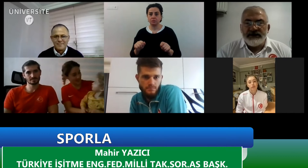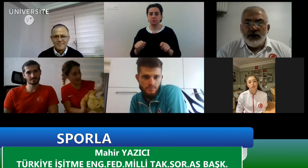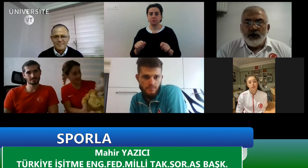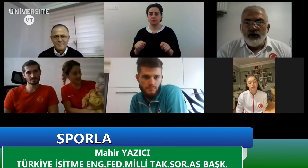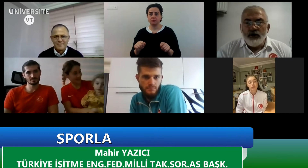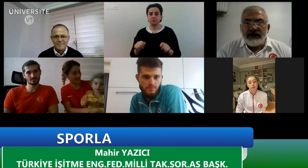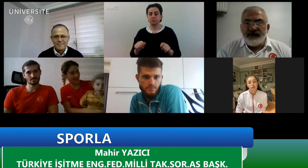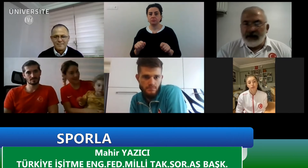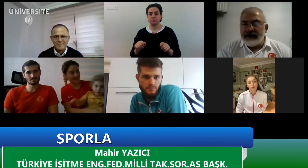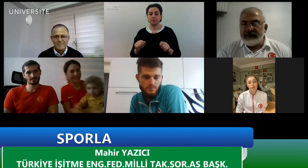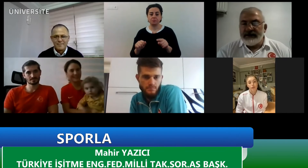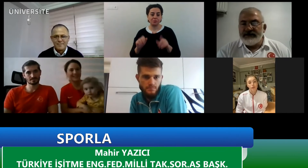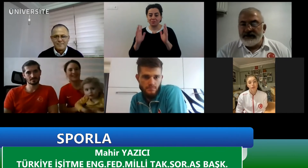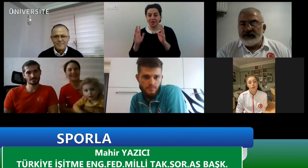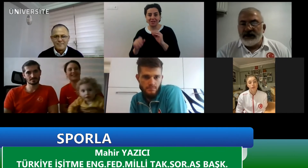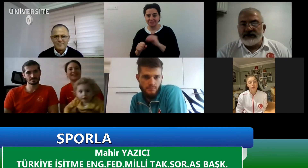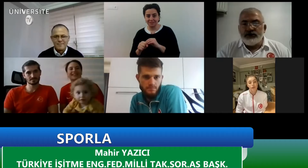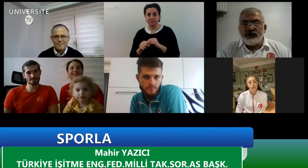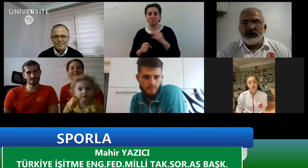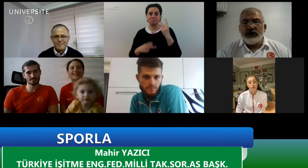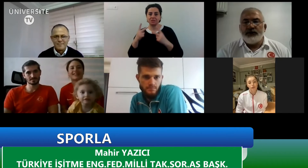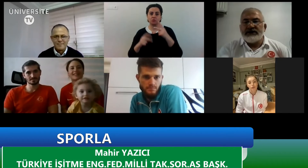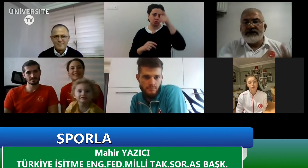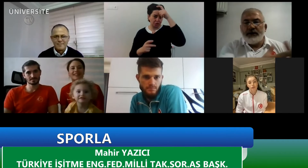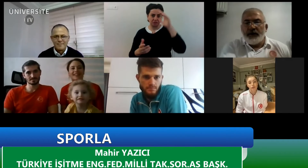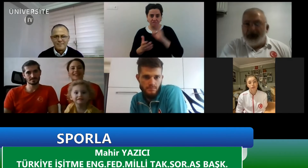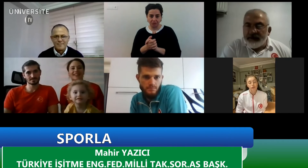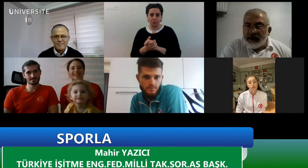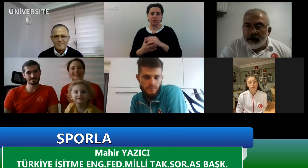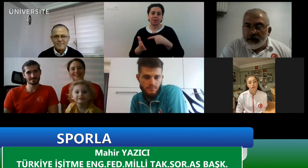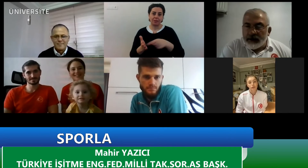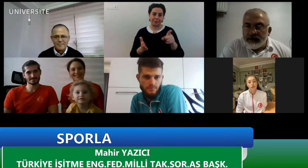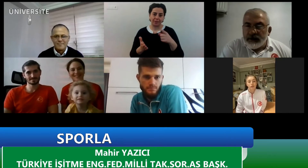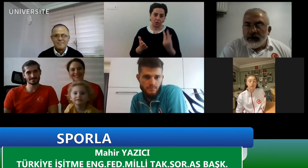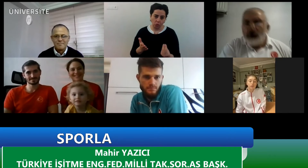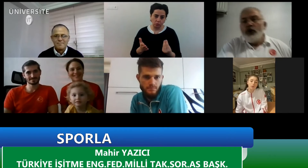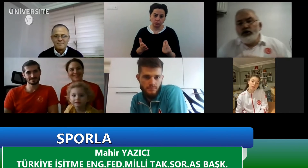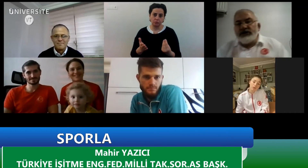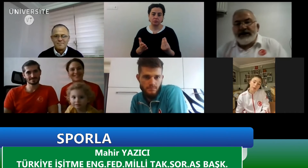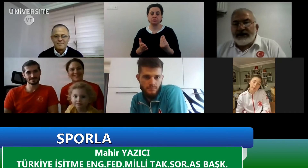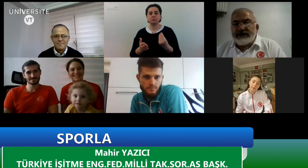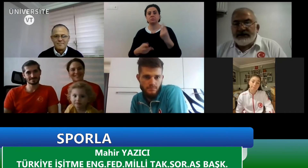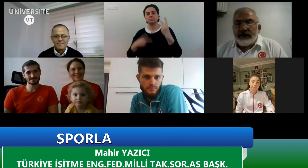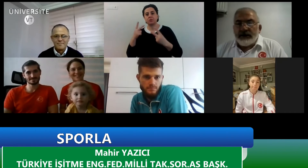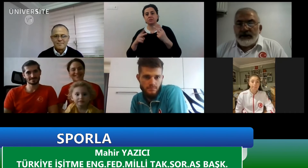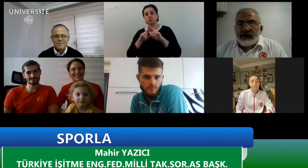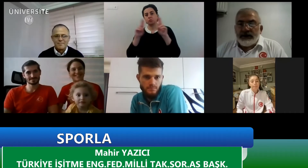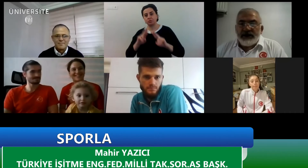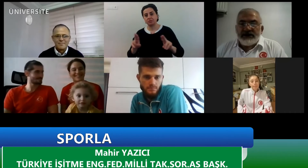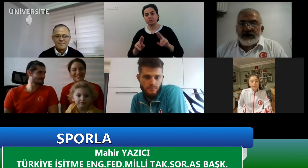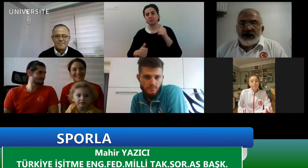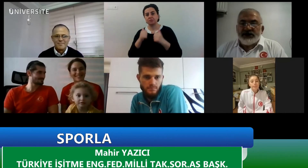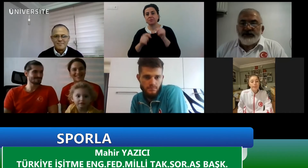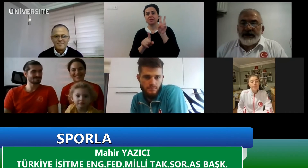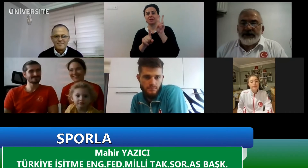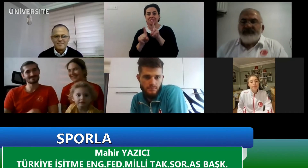yaptığımız ulusal faaliyetlerimizde birkaç tane Türkiye şampiyonası yapıp pandemiye yakalandık. Uluslararası